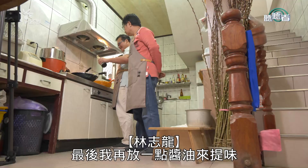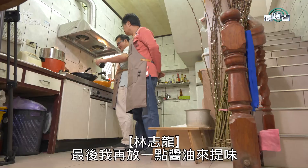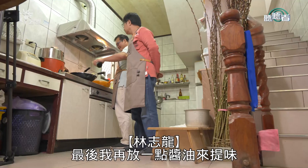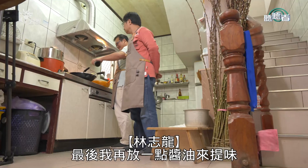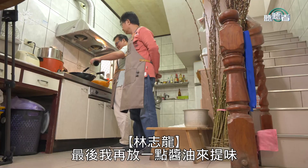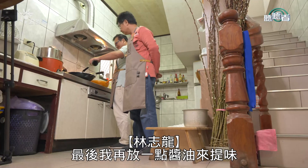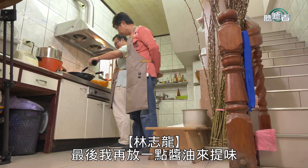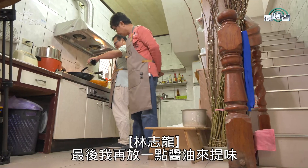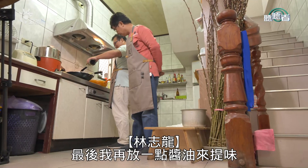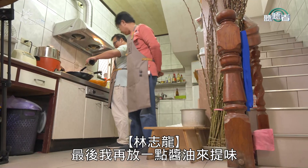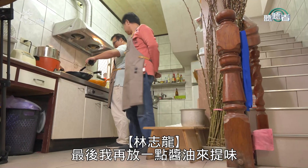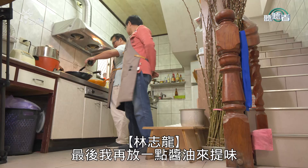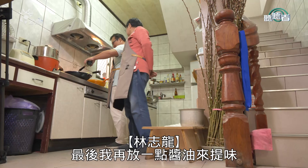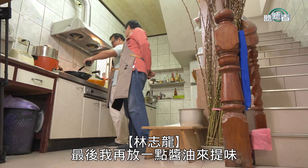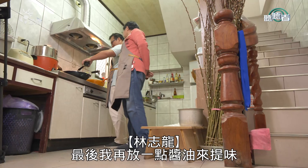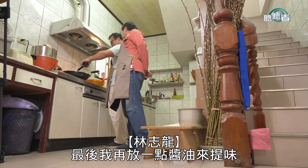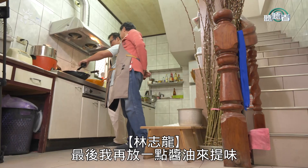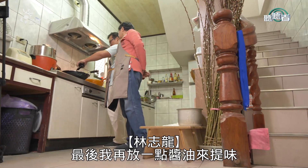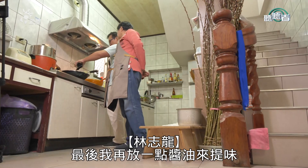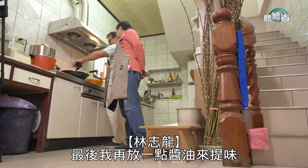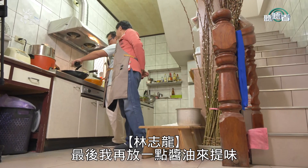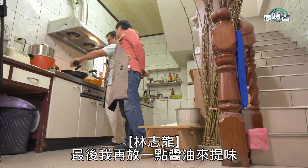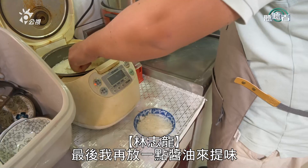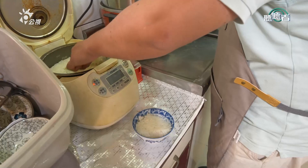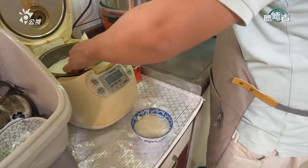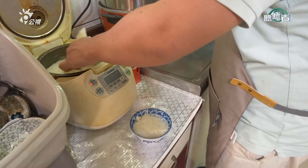最后我再放一点酱油来提味。